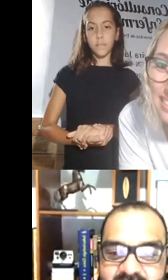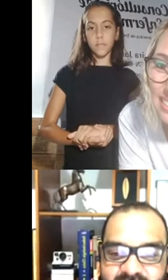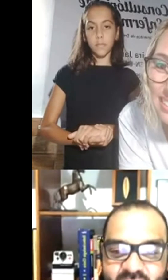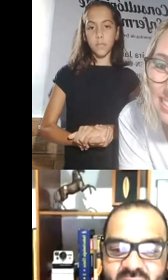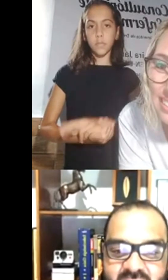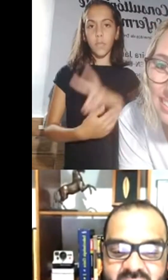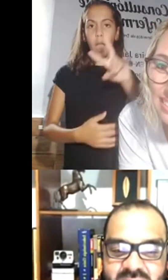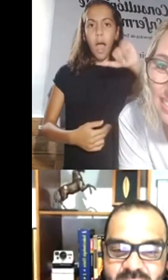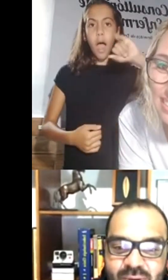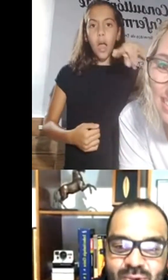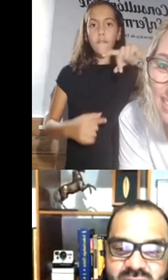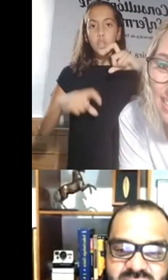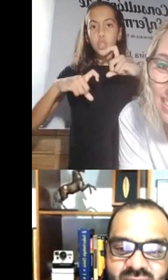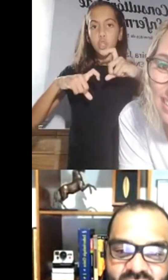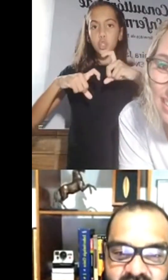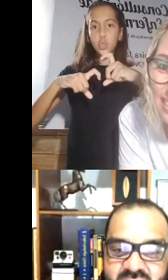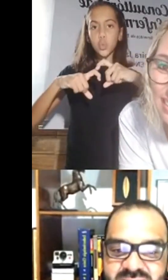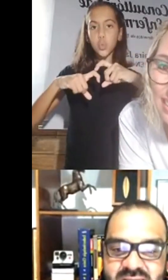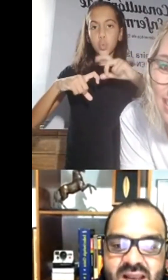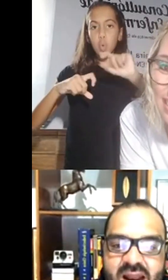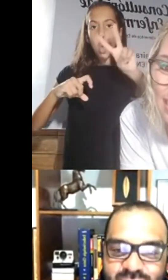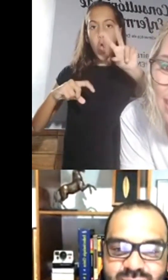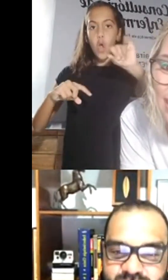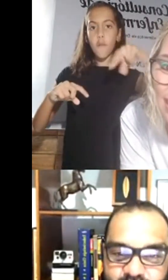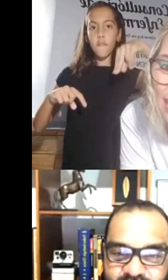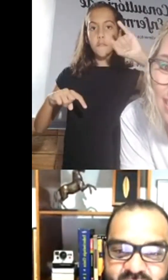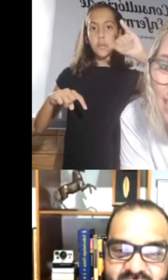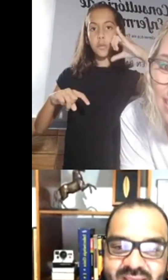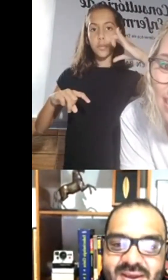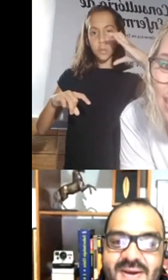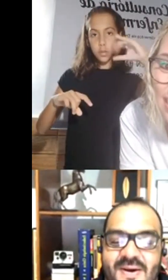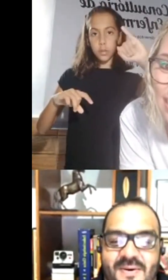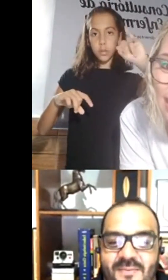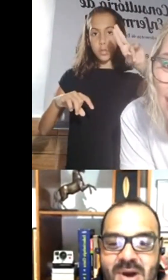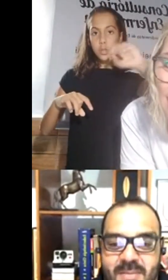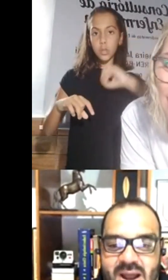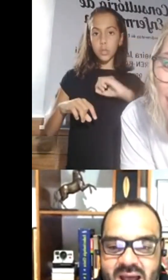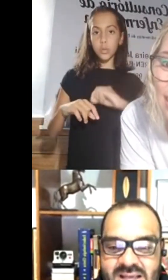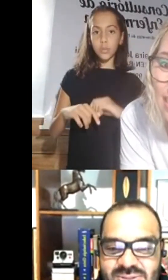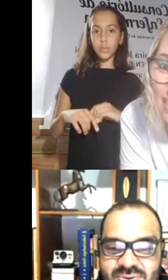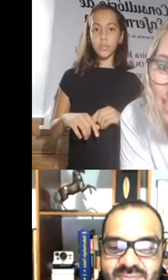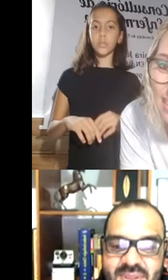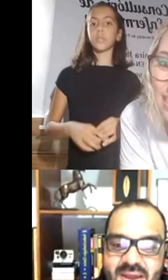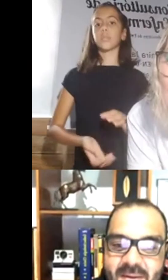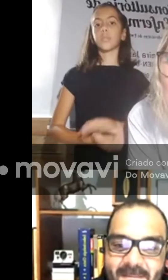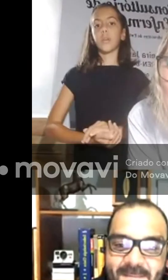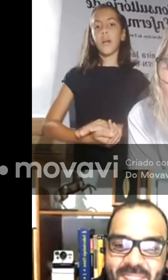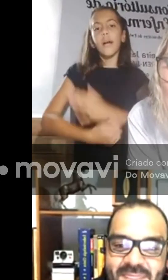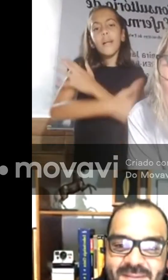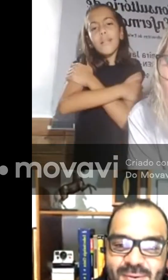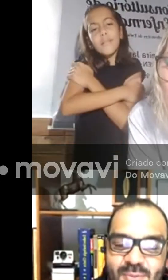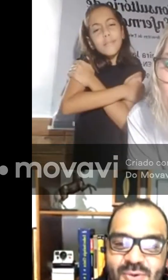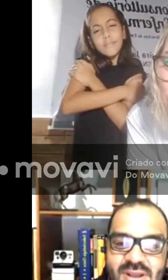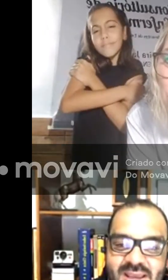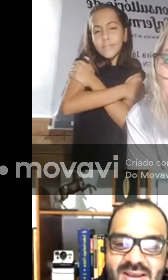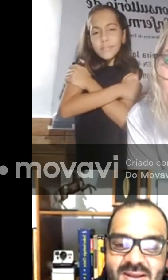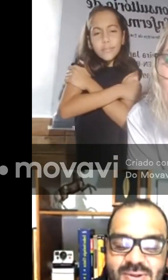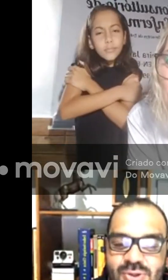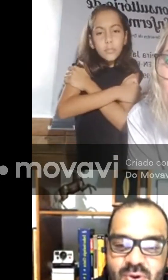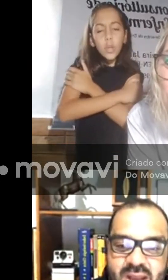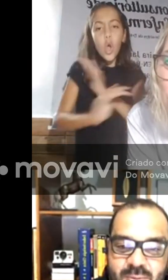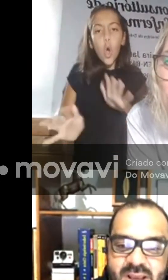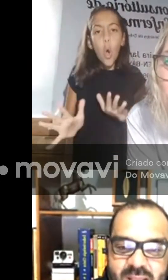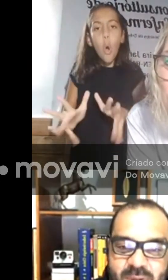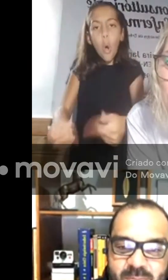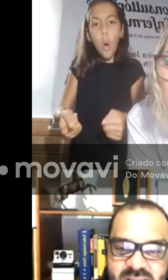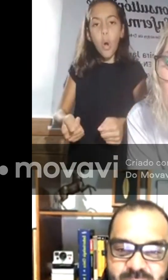aí, advogado, amigo nosso de infância, galera do surf aí, um abraço. Todo mundo aí. Doutor